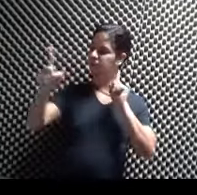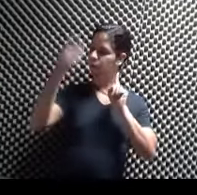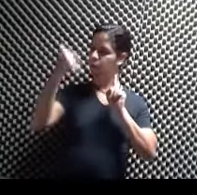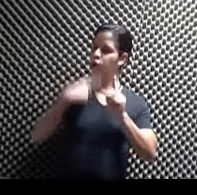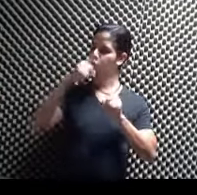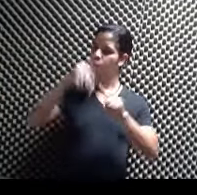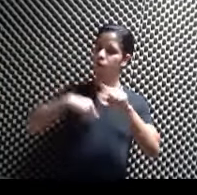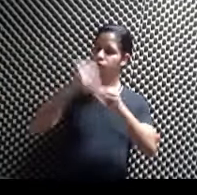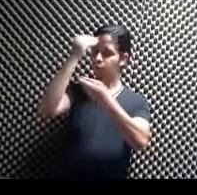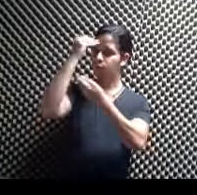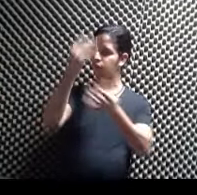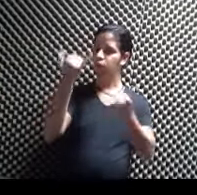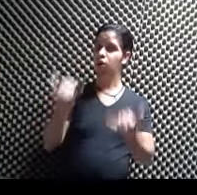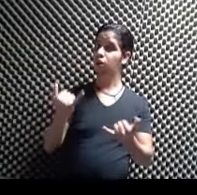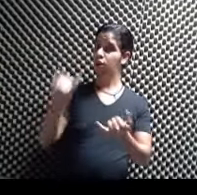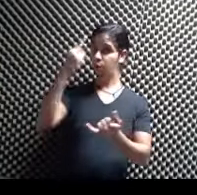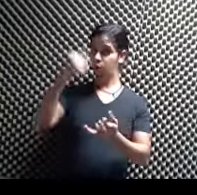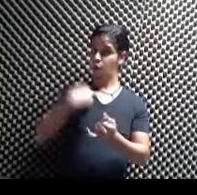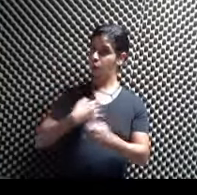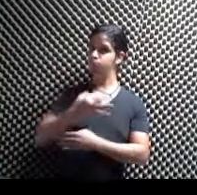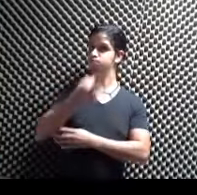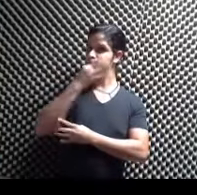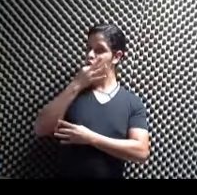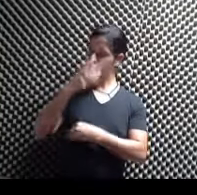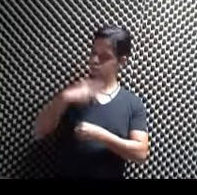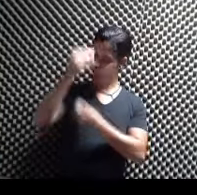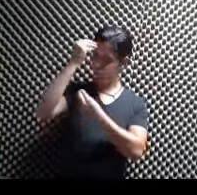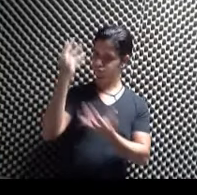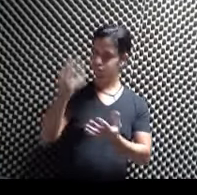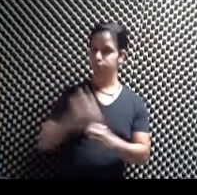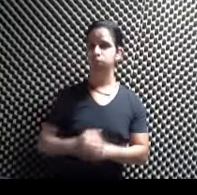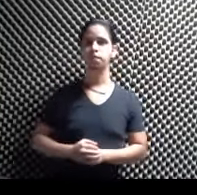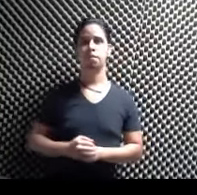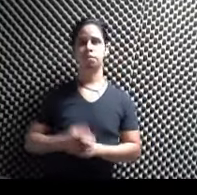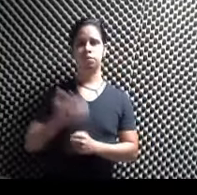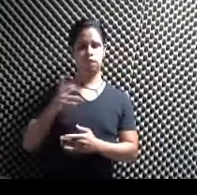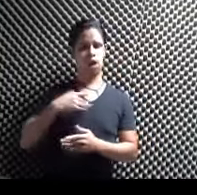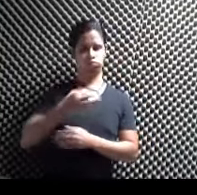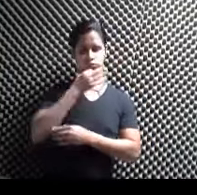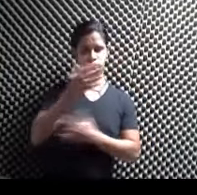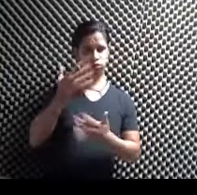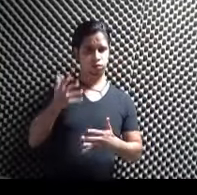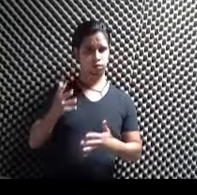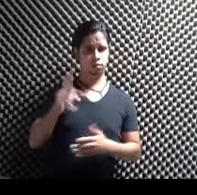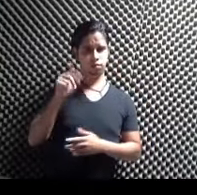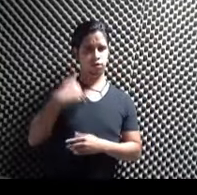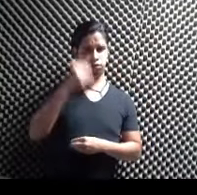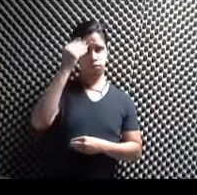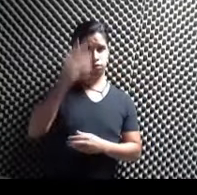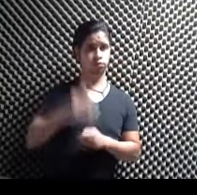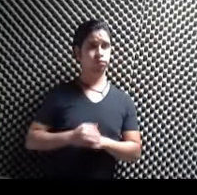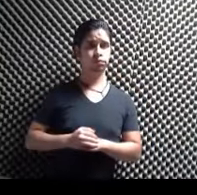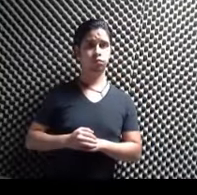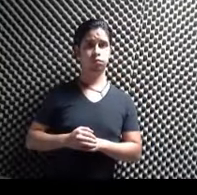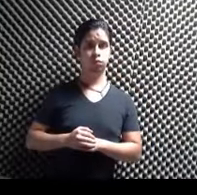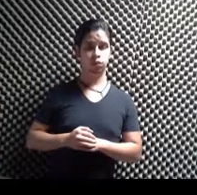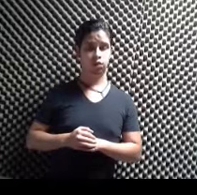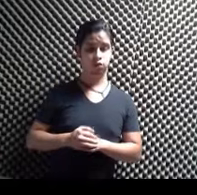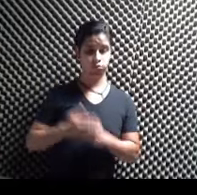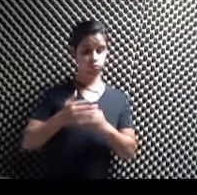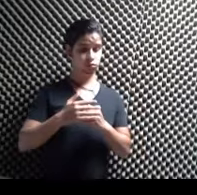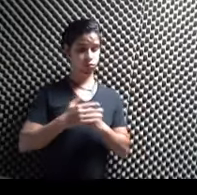porque estamos pero ya por ahí está, viene, por ahí viene. Ya estamos en esa, así que ya les dejaré saber para que. Sí, eso es ya ahora en octubre. En septiembre